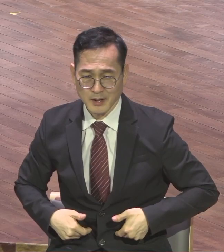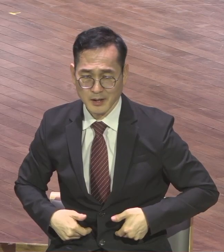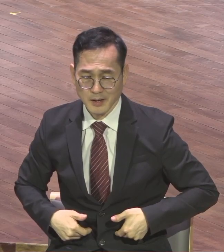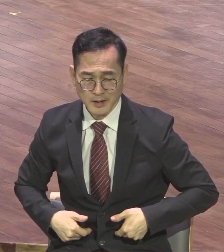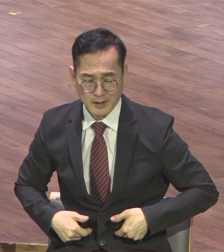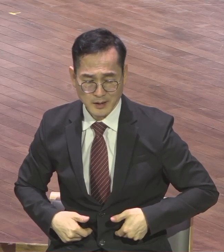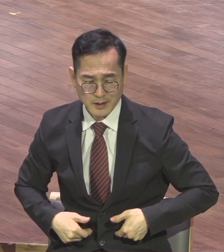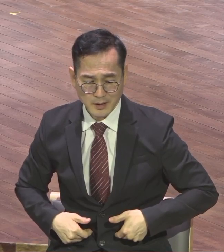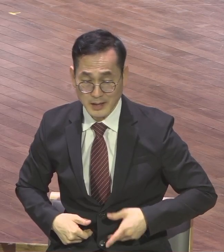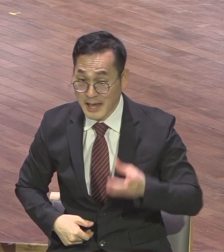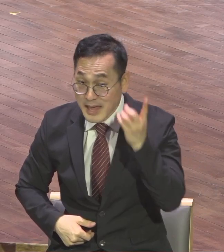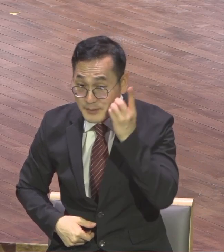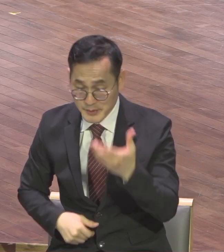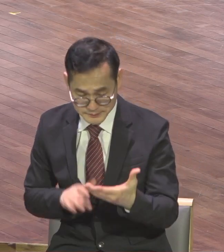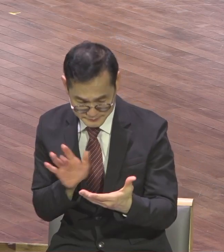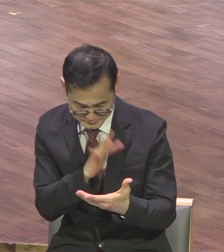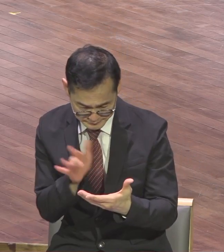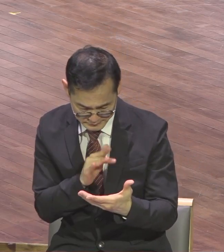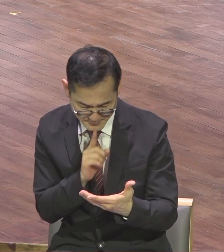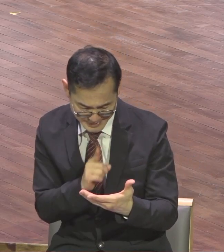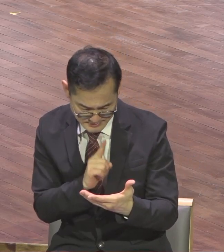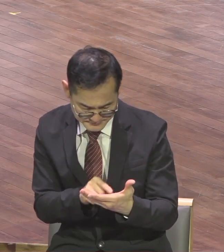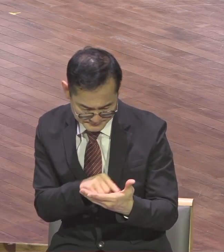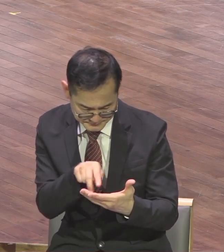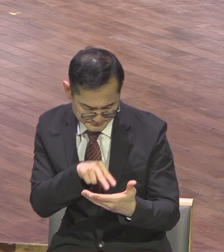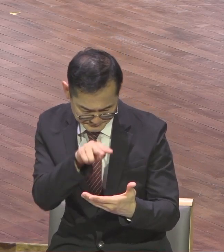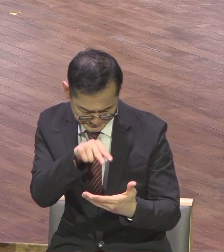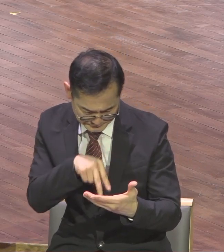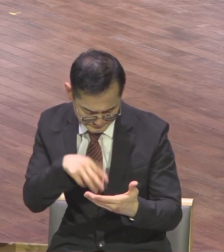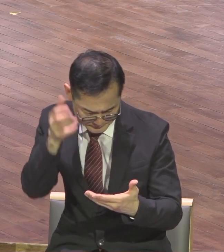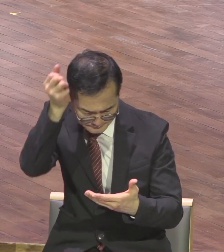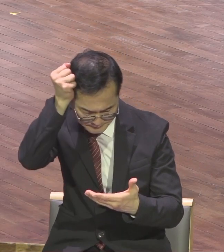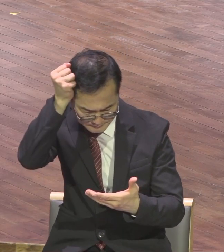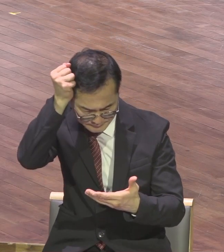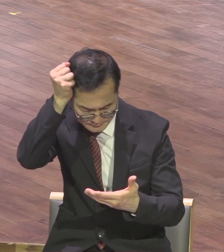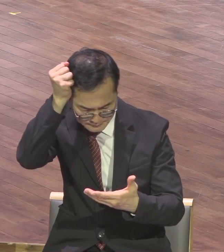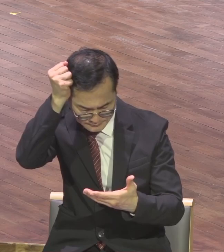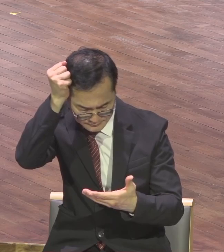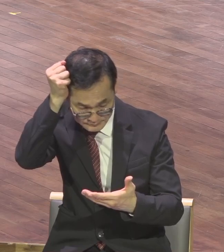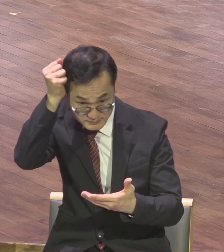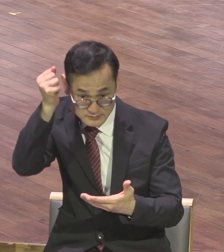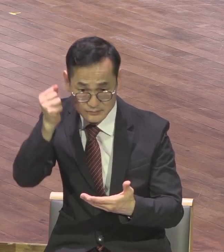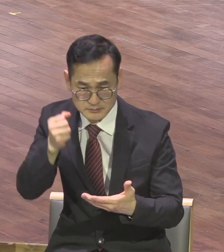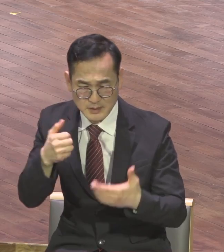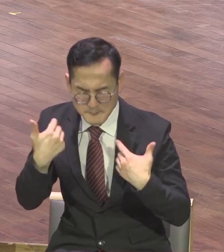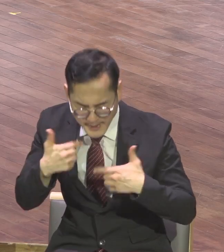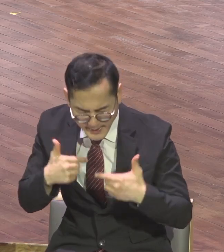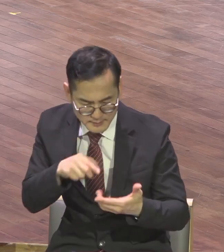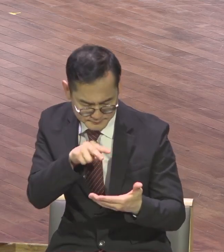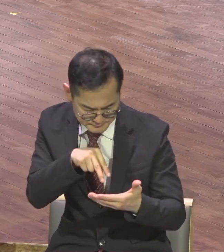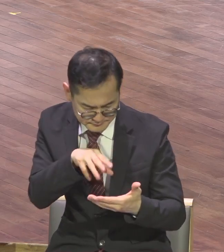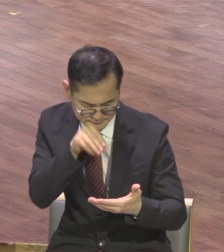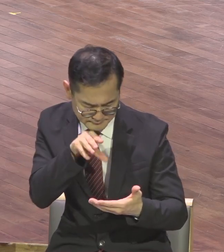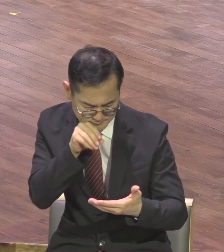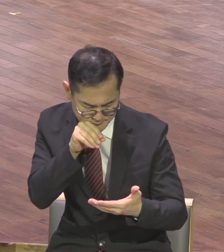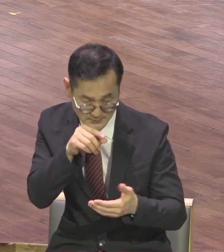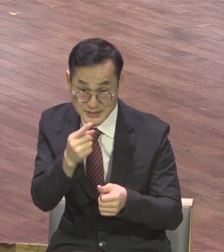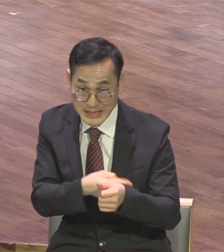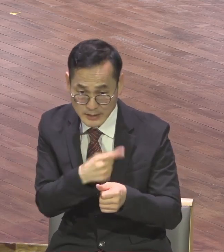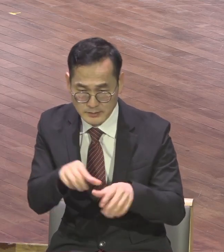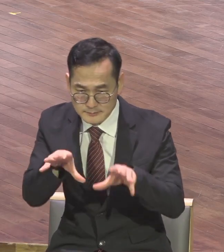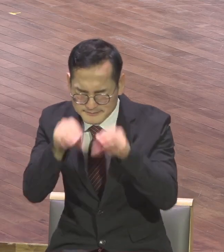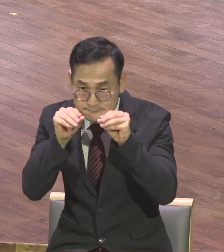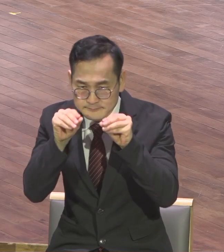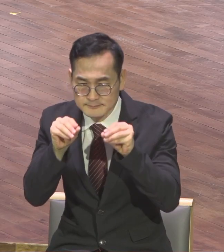가지고 하루에 한 번씩만 들어보세요. 한 달만 지나면 여러분 속에 말씀이 여러분도 모르게 쫙 가긴